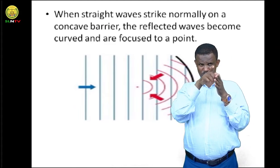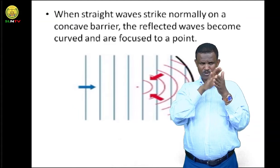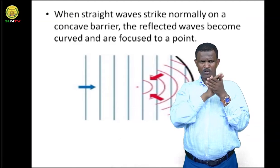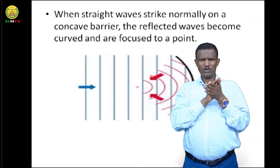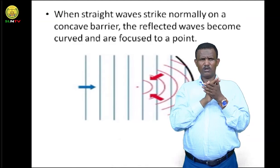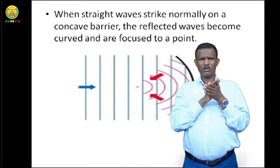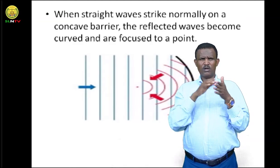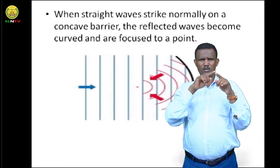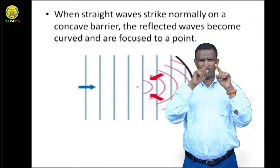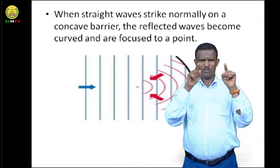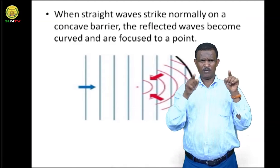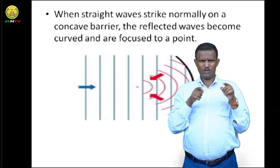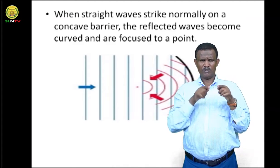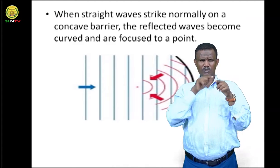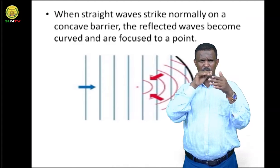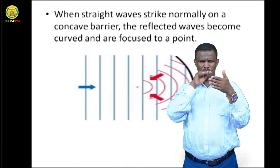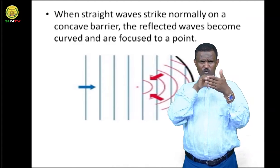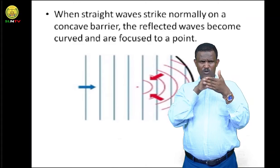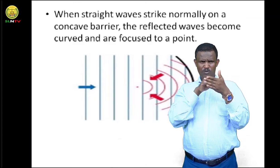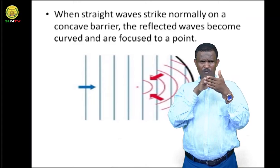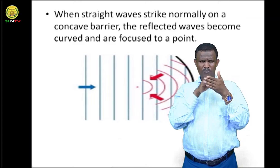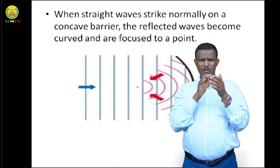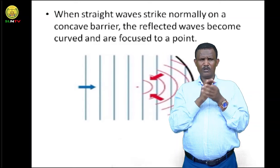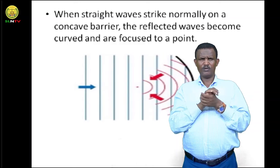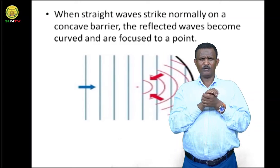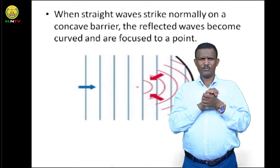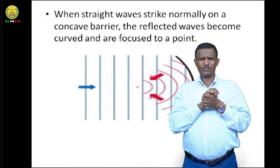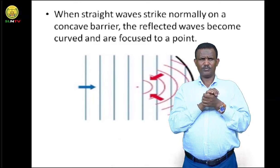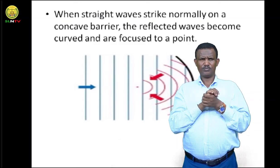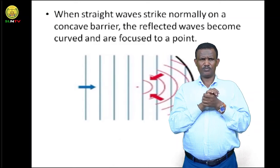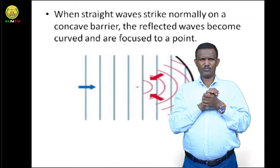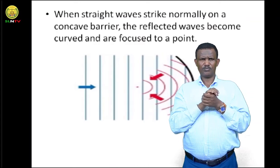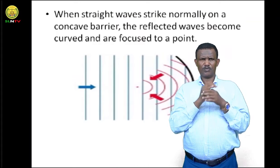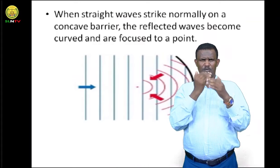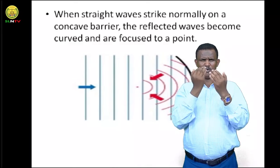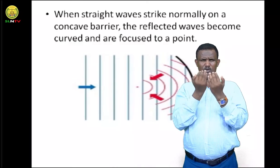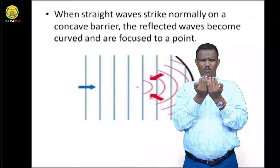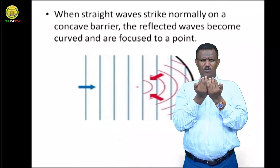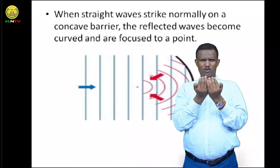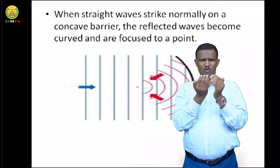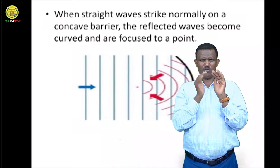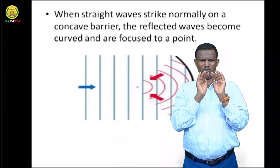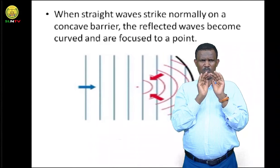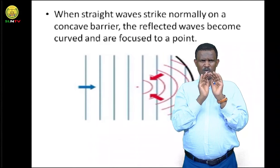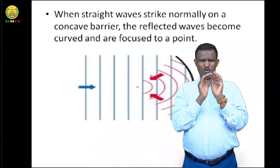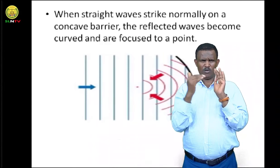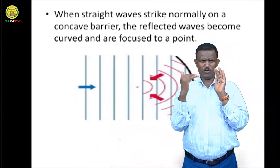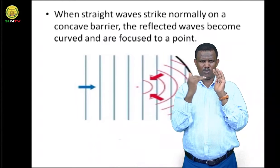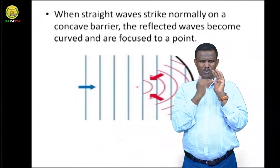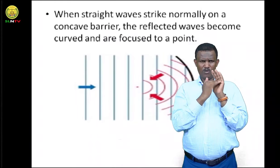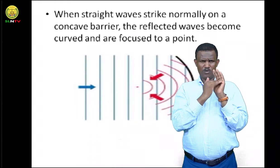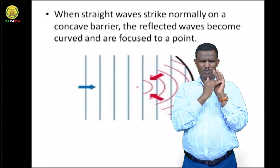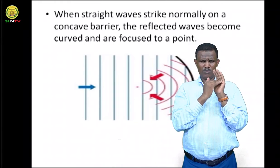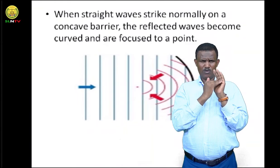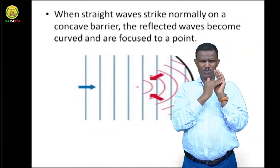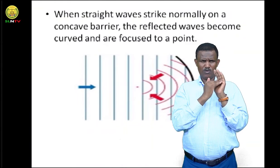barrier street wave haddii ay ku dhacdo meel concave ah they reflected as a